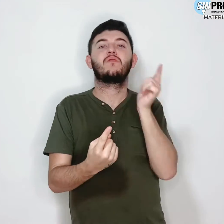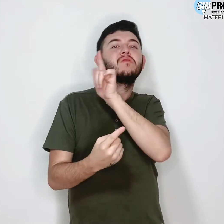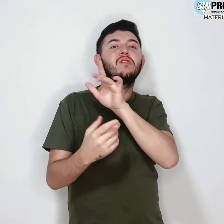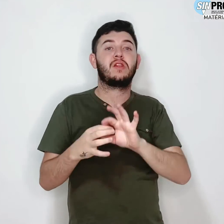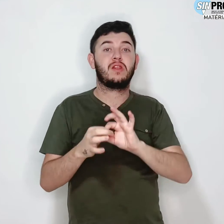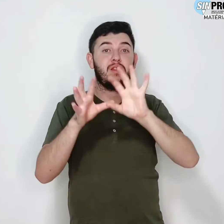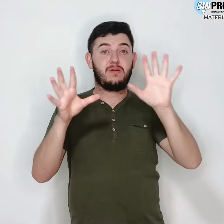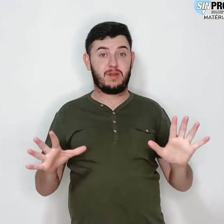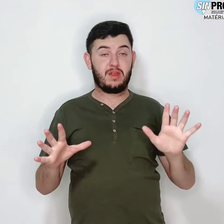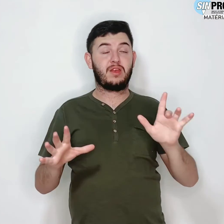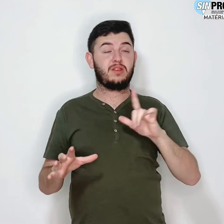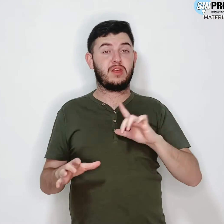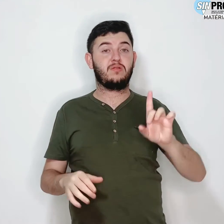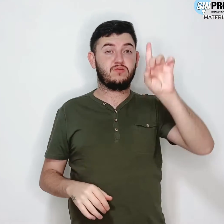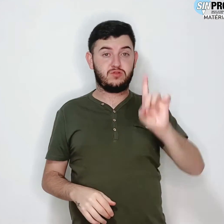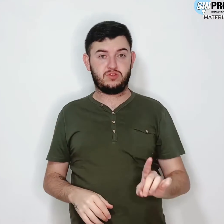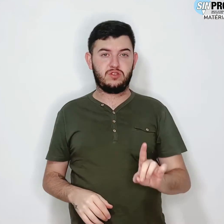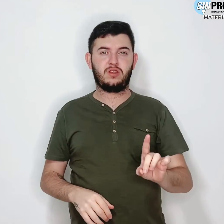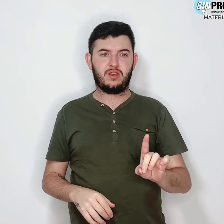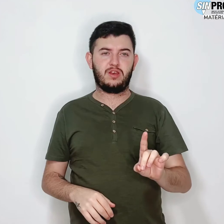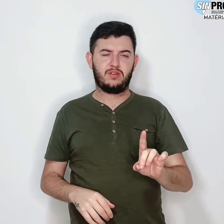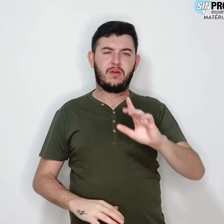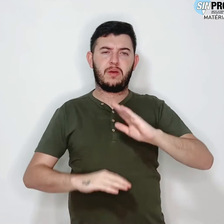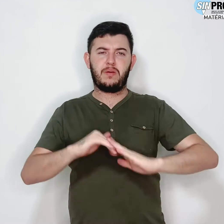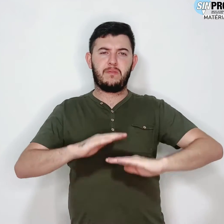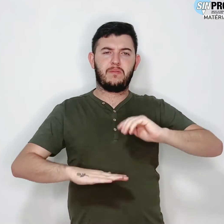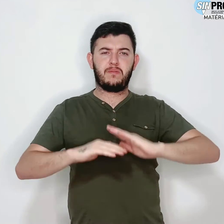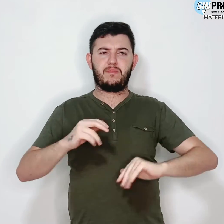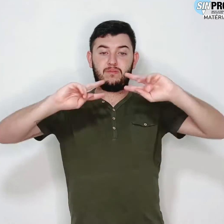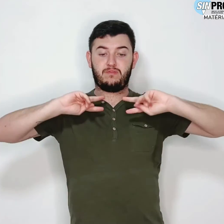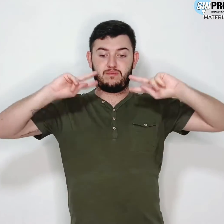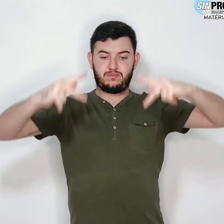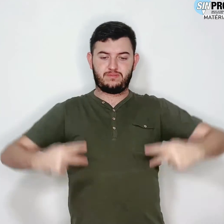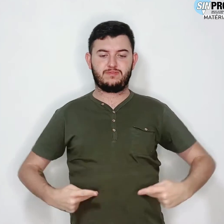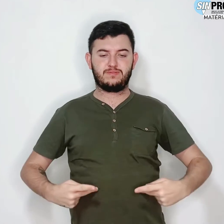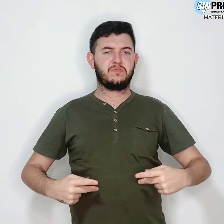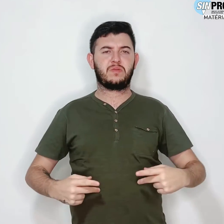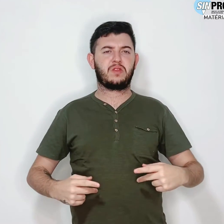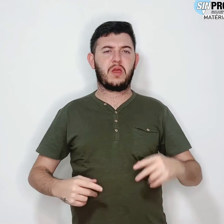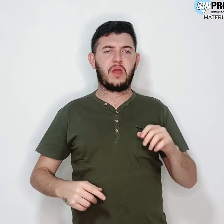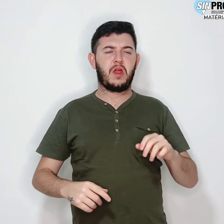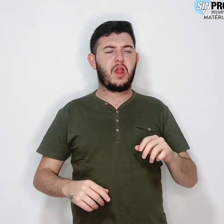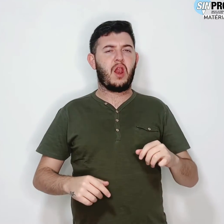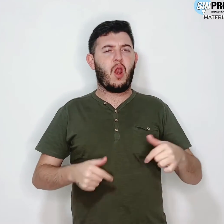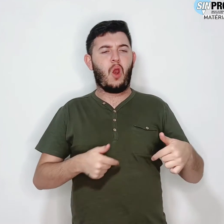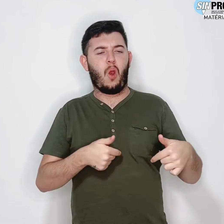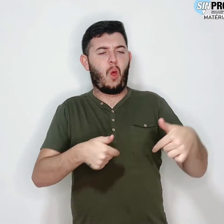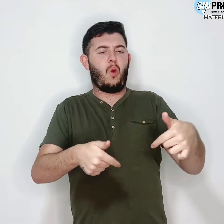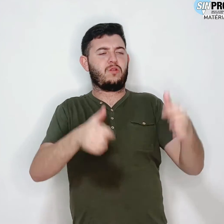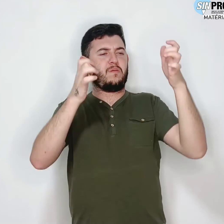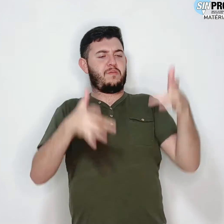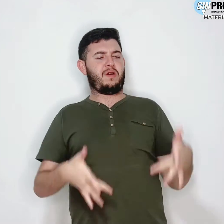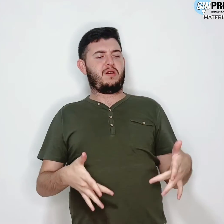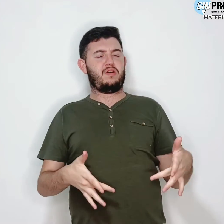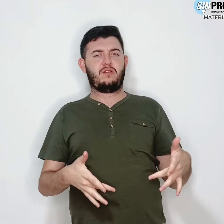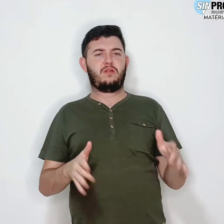de exercer sua humanidade. Nunca deixaram de lutar para serem donas de seus próprios corpos